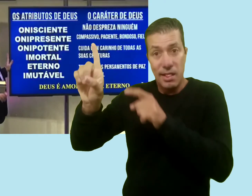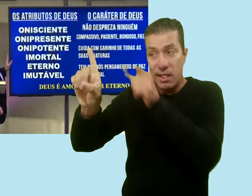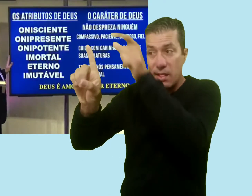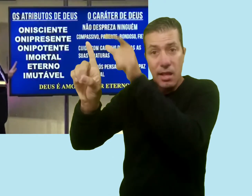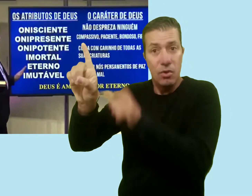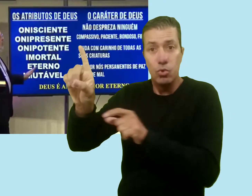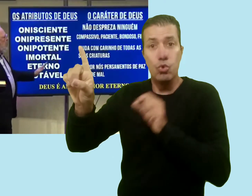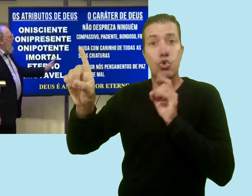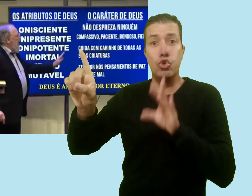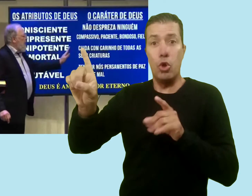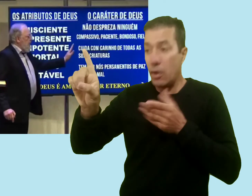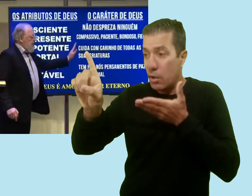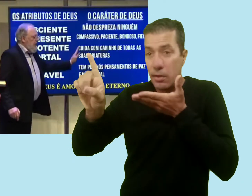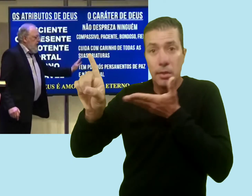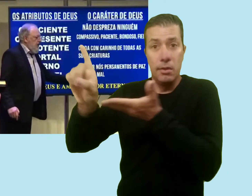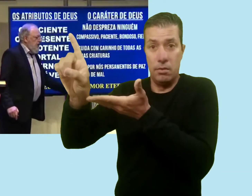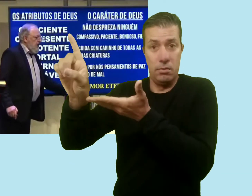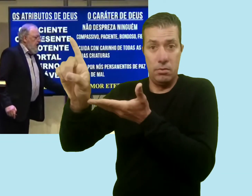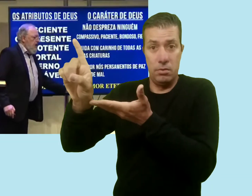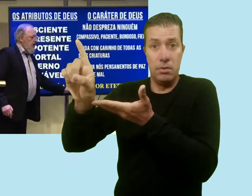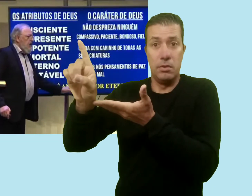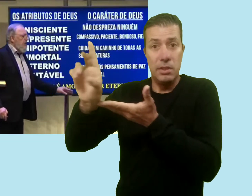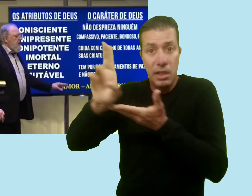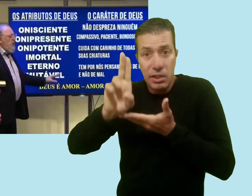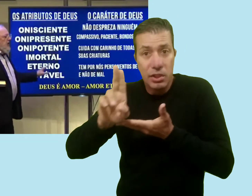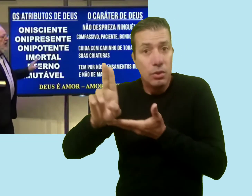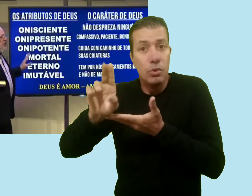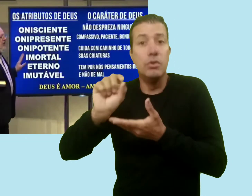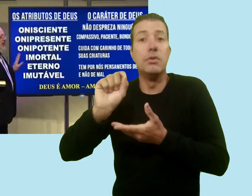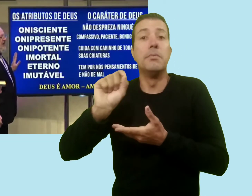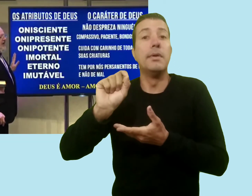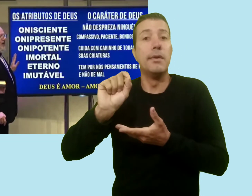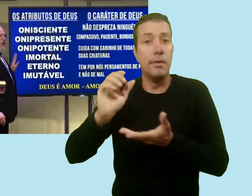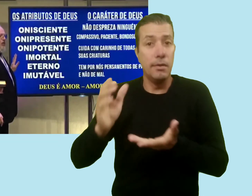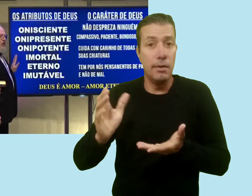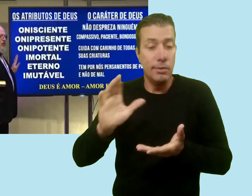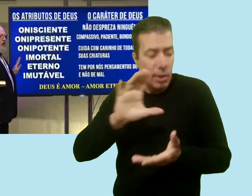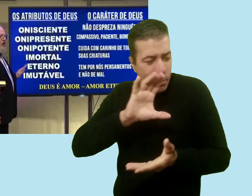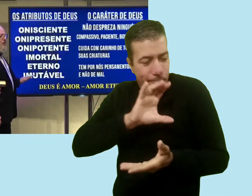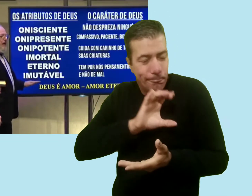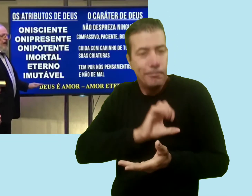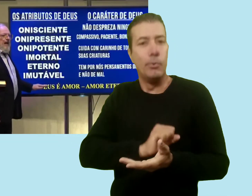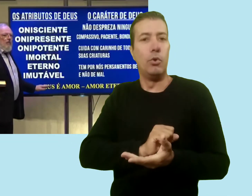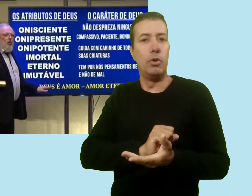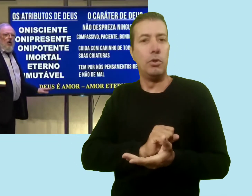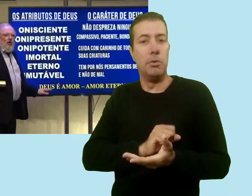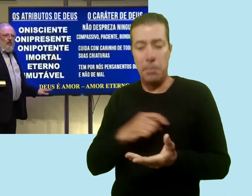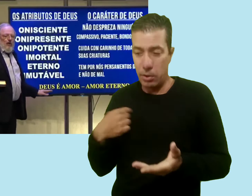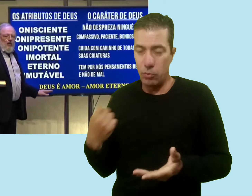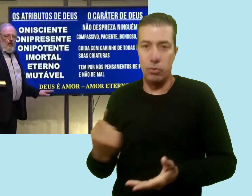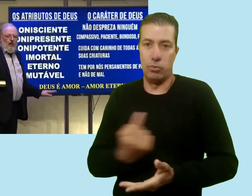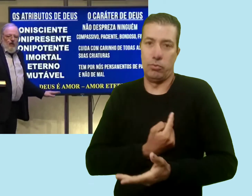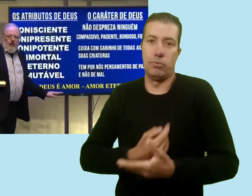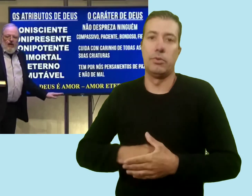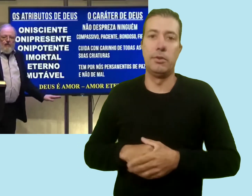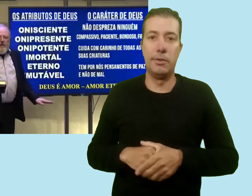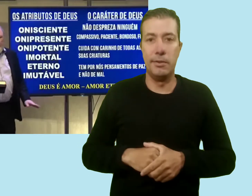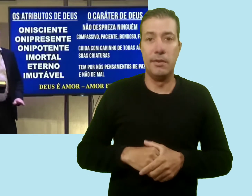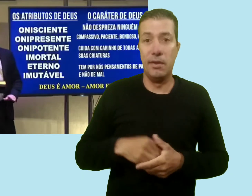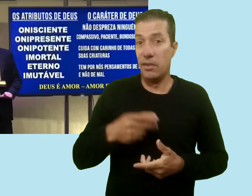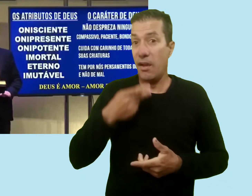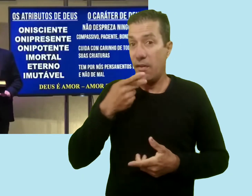tem e um caráter que faz com que Ele use esses atributos de maneira amorosa,